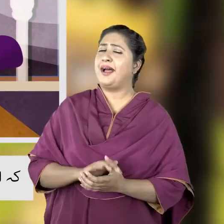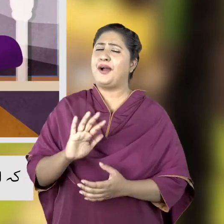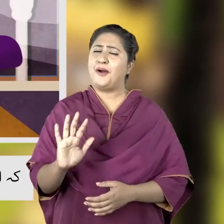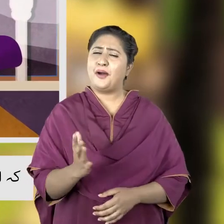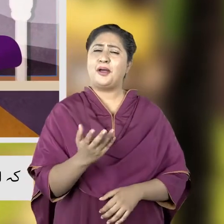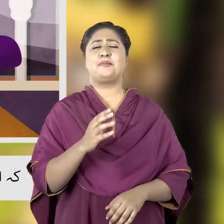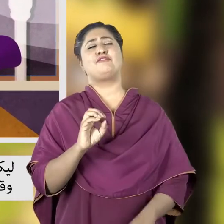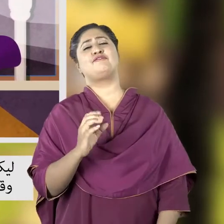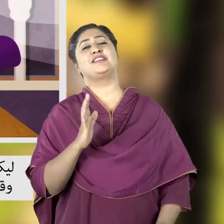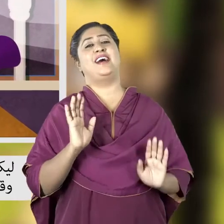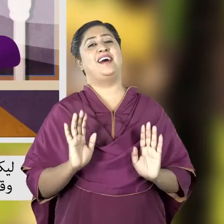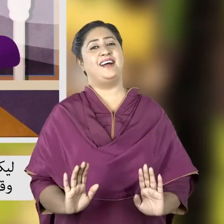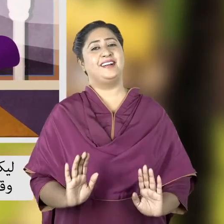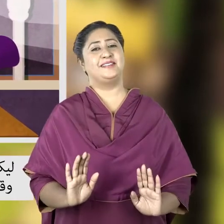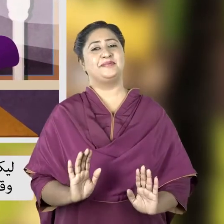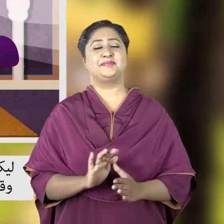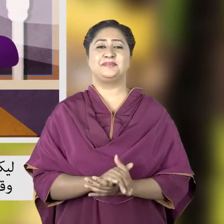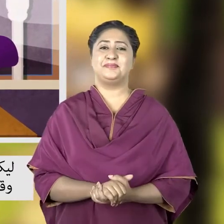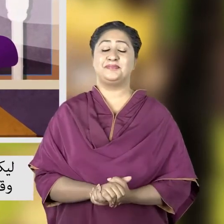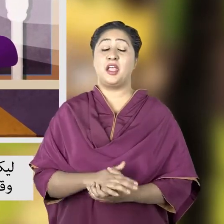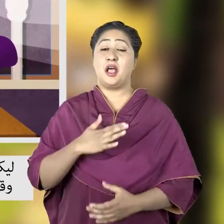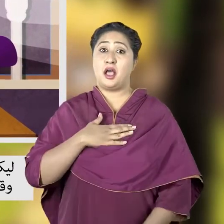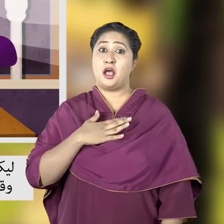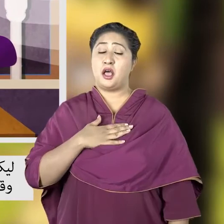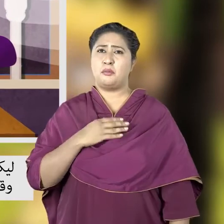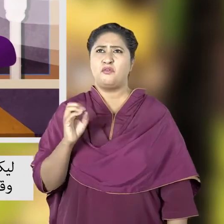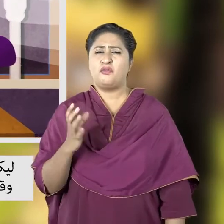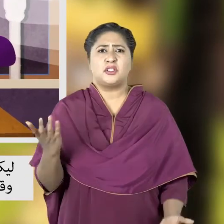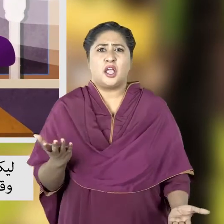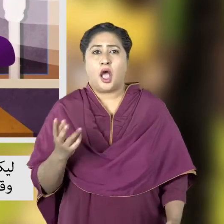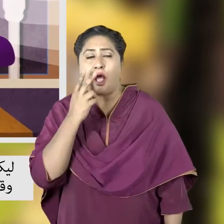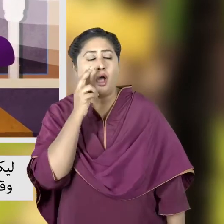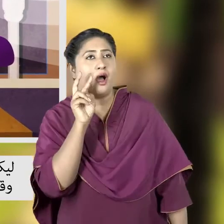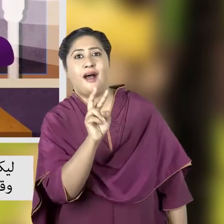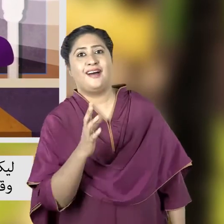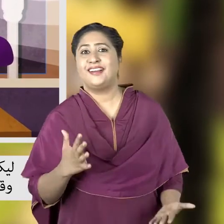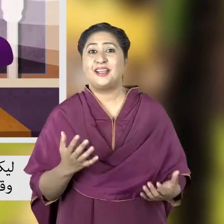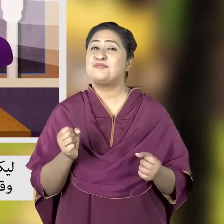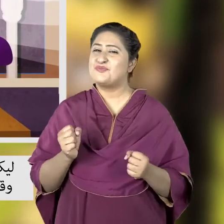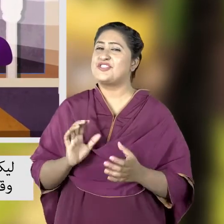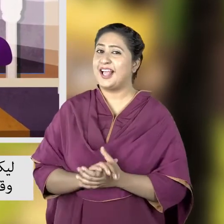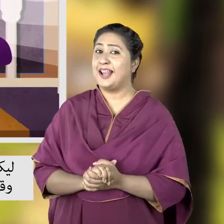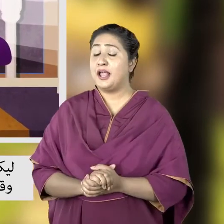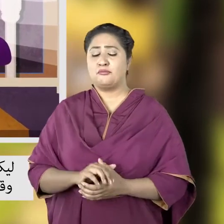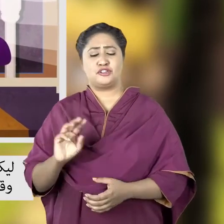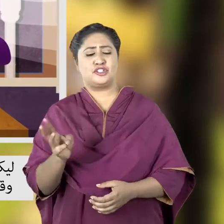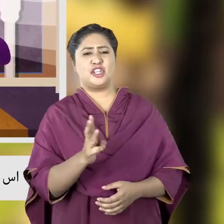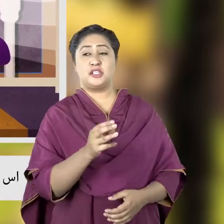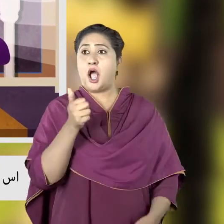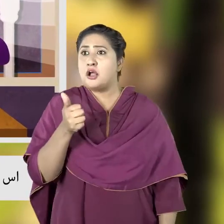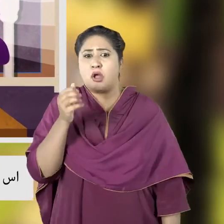سکتا ہے لیکن ہر چیز کی ایک وجہ ہوتی ہے ہمیں اس وقت وجہ نہیں نظر آتی